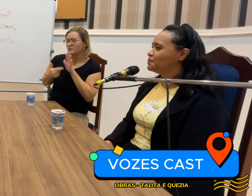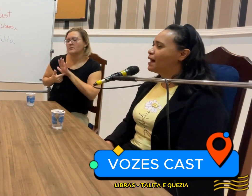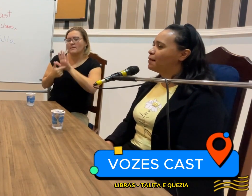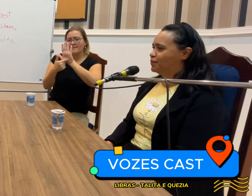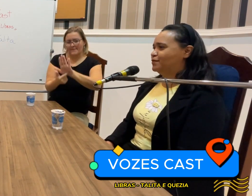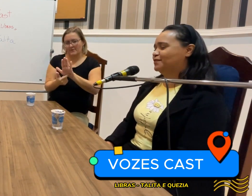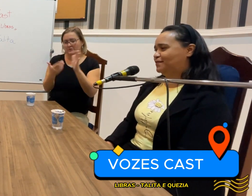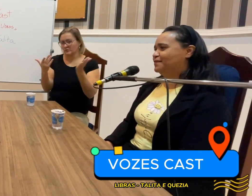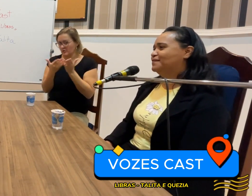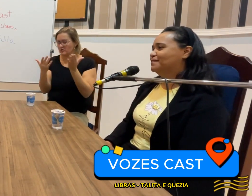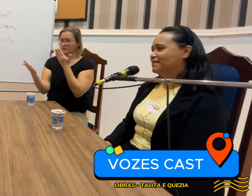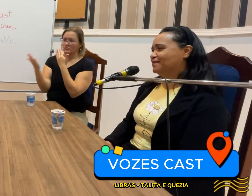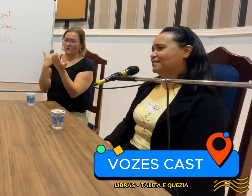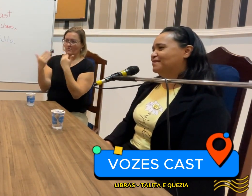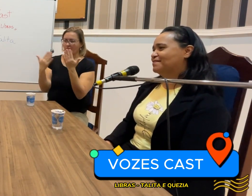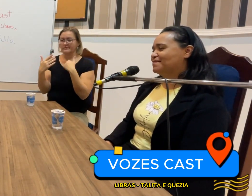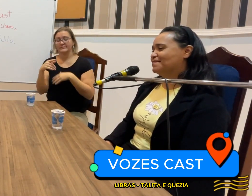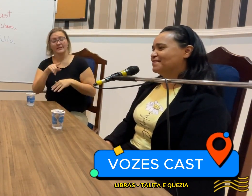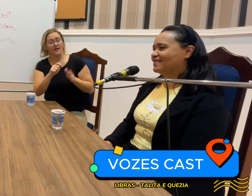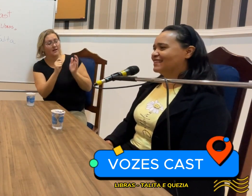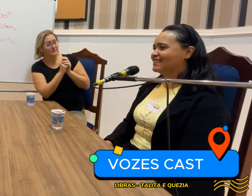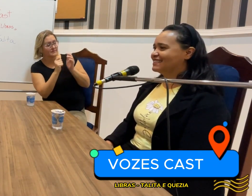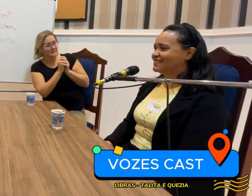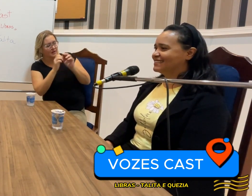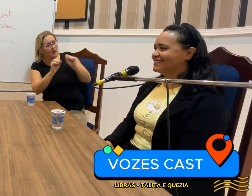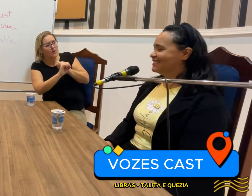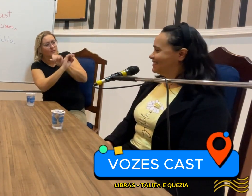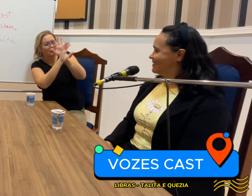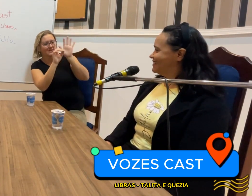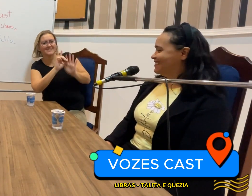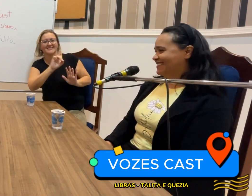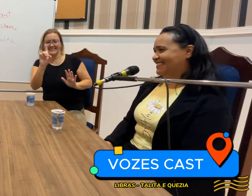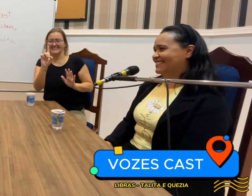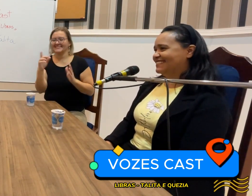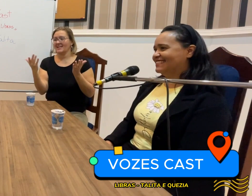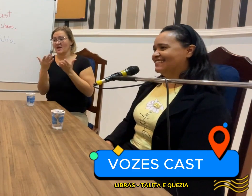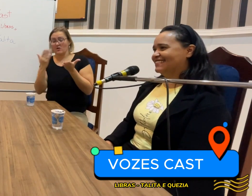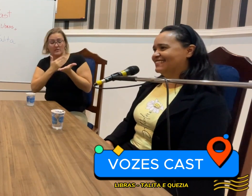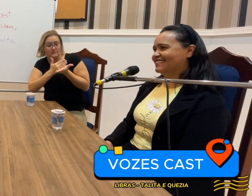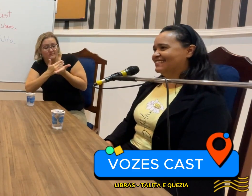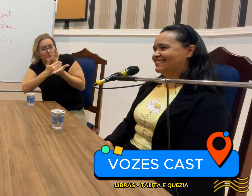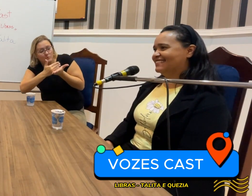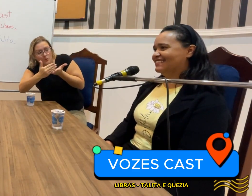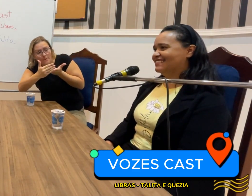esse bate-papo. Amém, glória a Deus. Então, vamos começar lá.